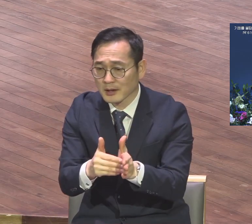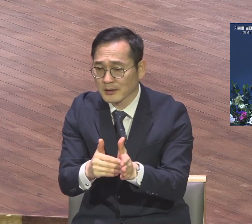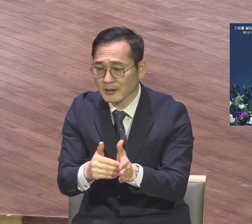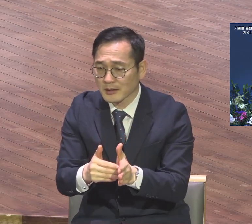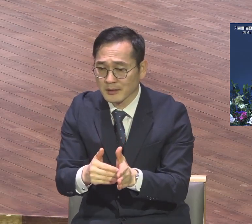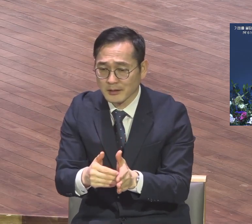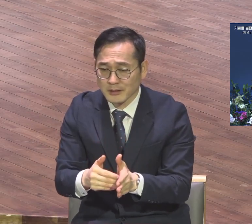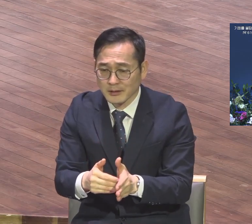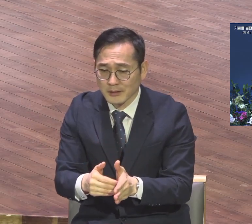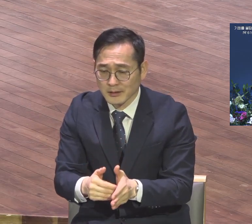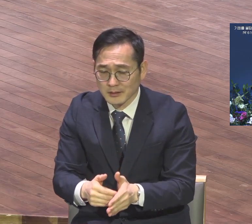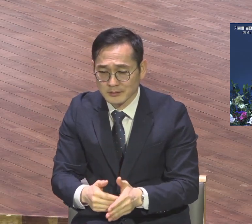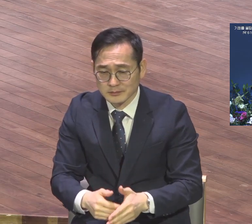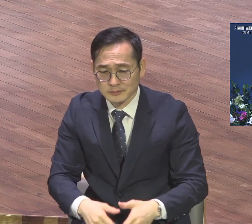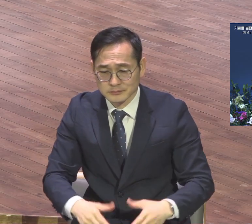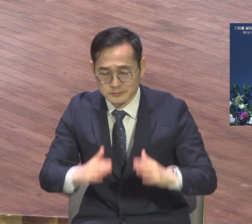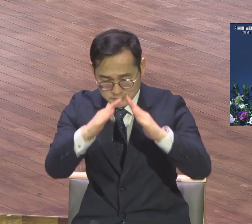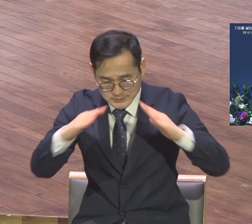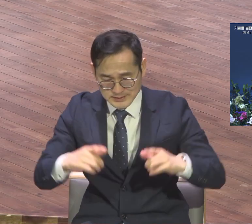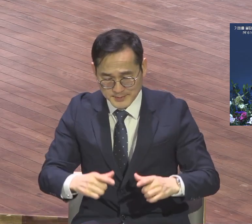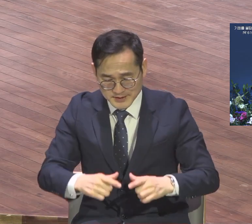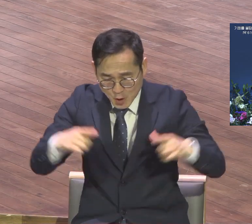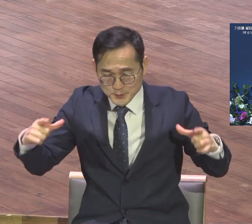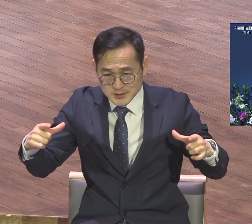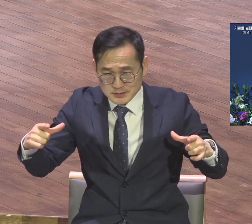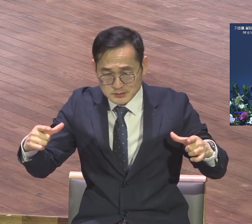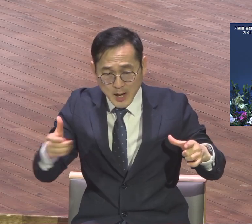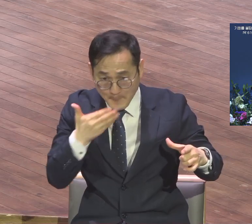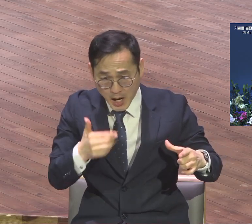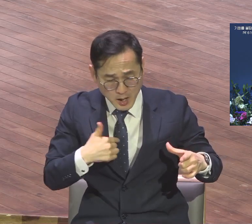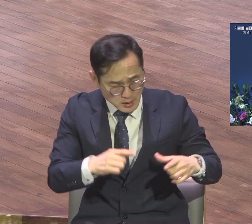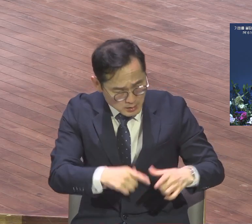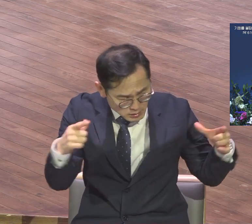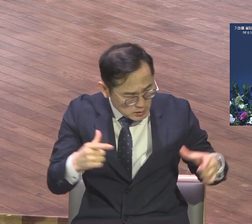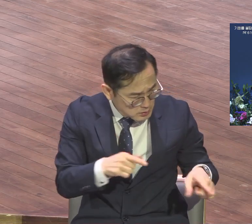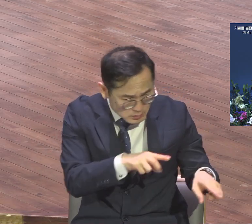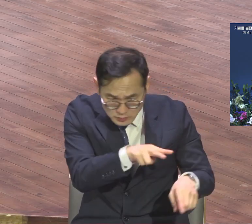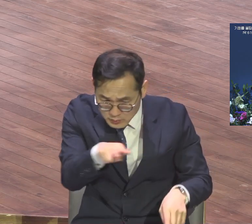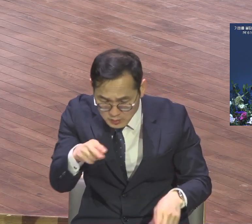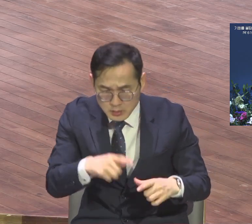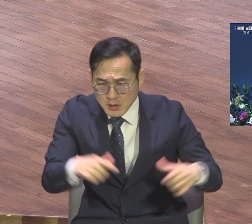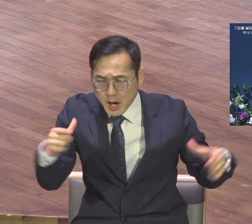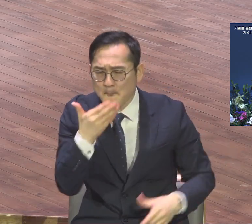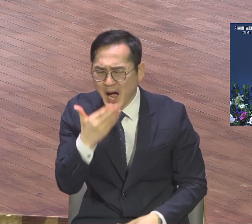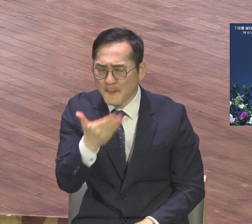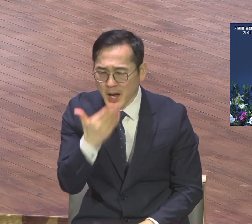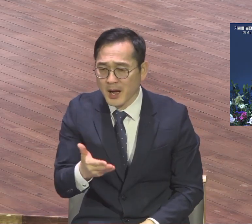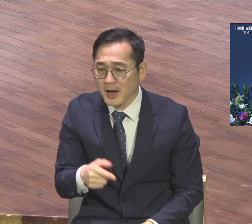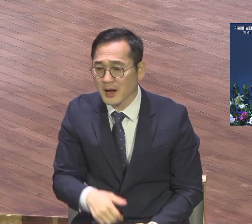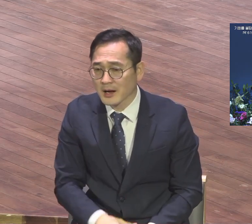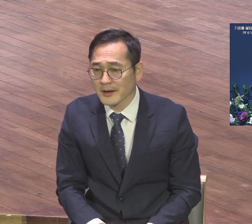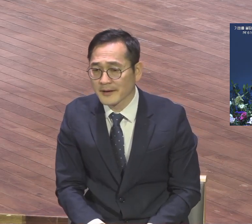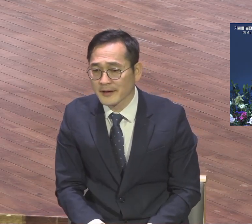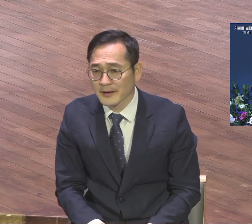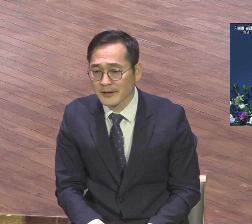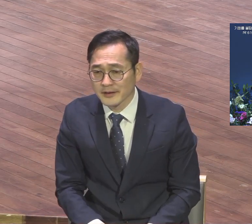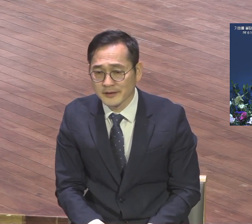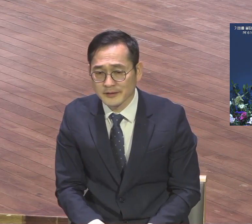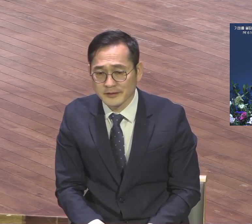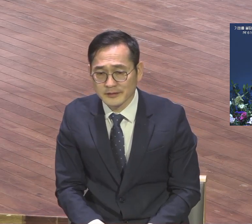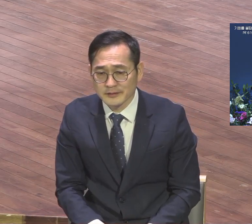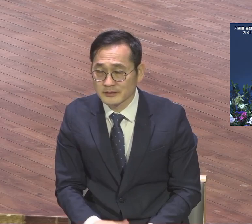내가 넓힐 수 있는 뭐요? 장막터가 있다는 거지요. 내가 넓힐 수 있는 장막이 있어요.